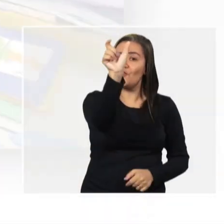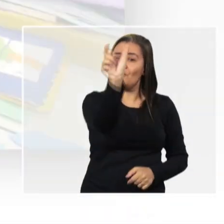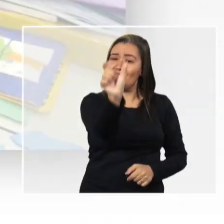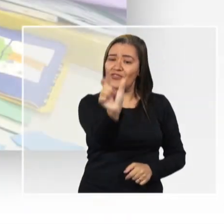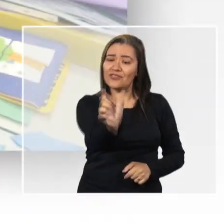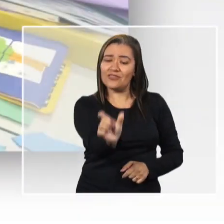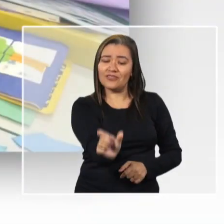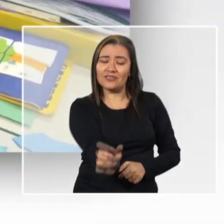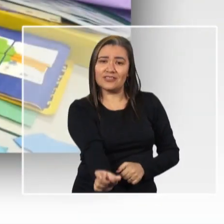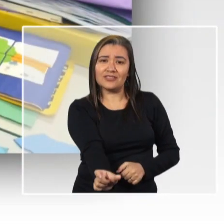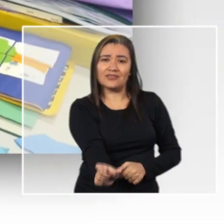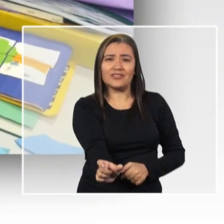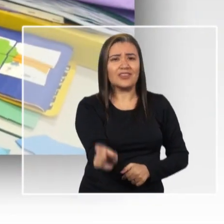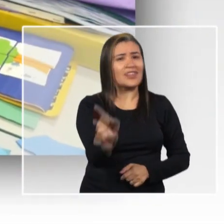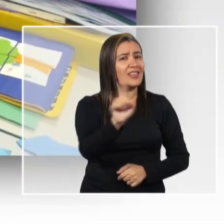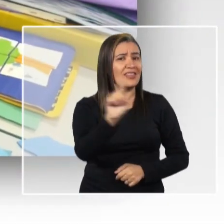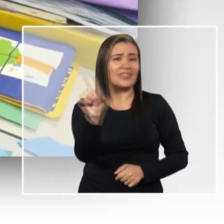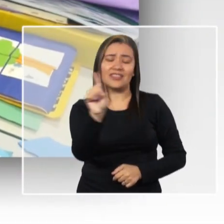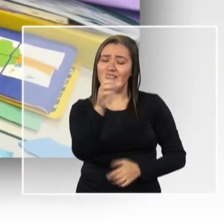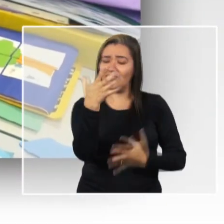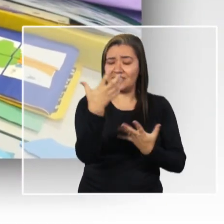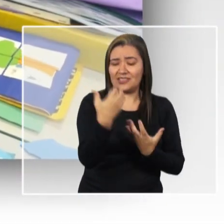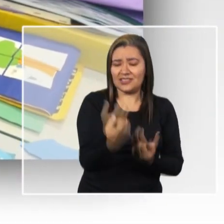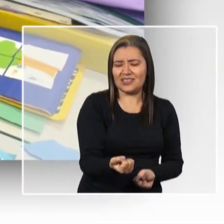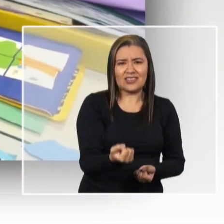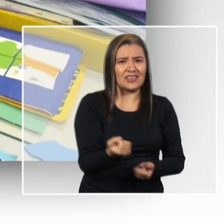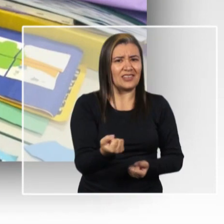Deus sonhou com você.